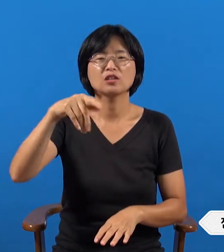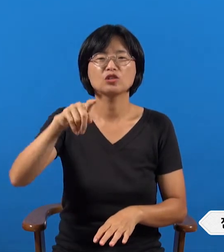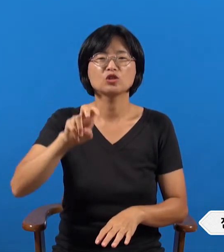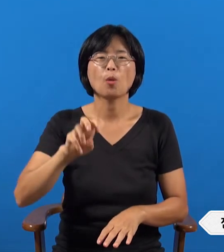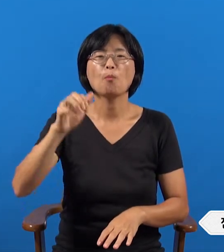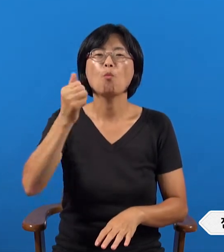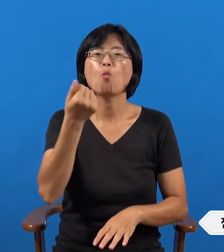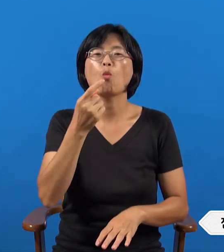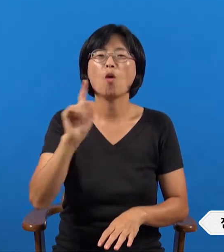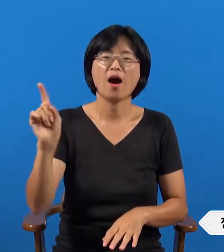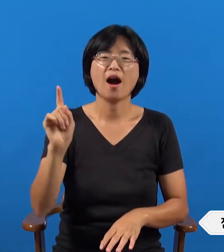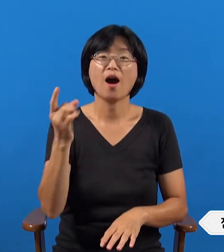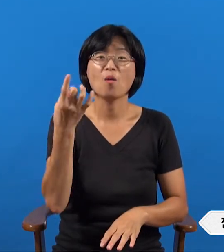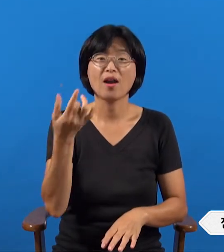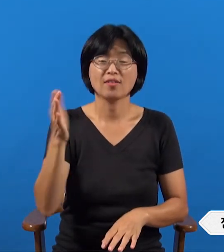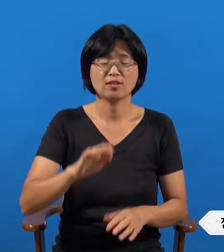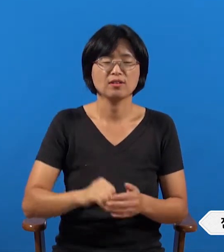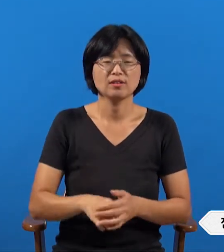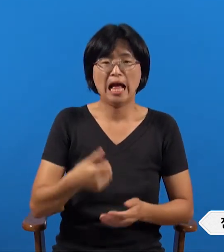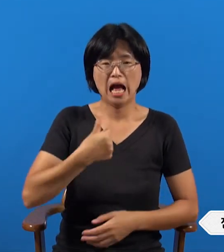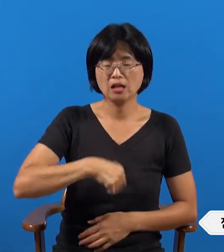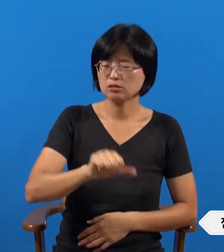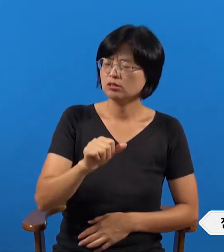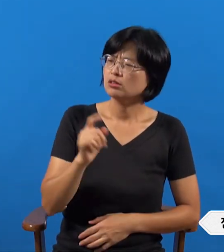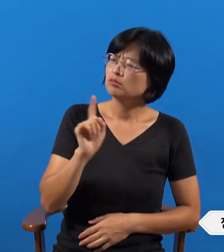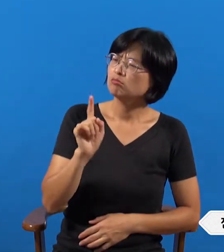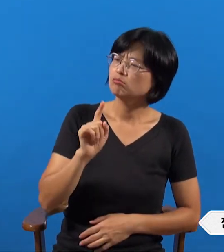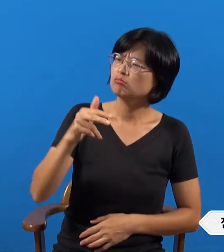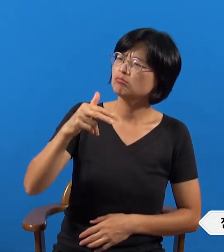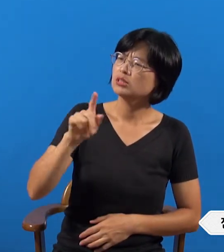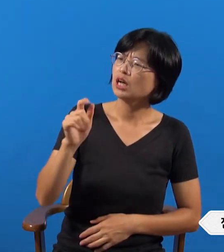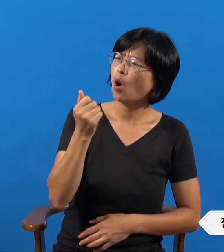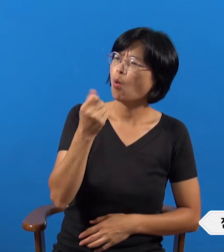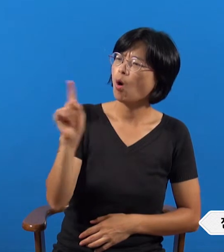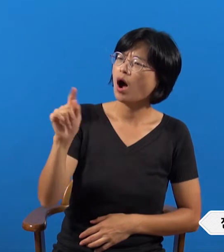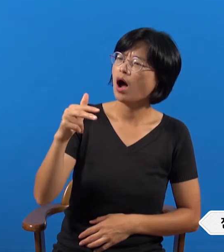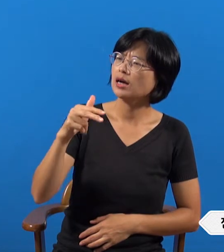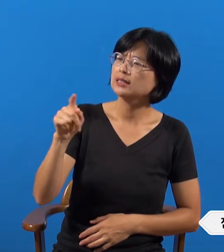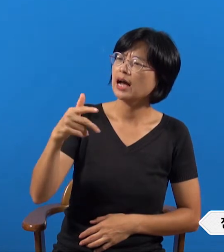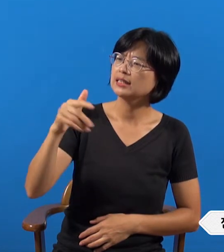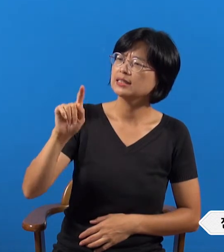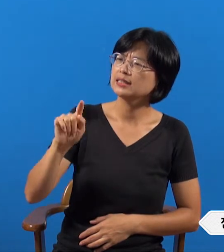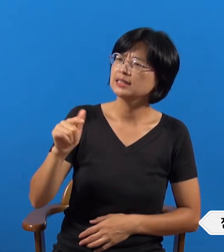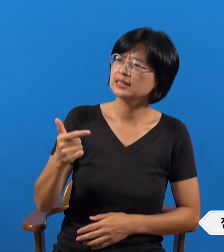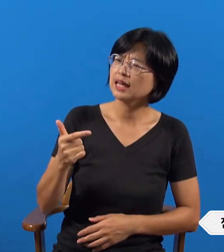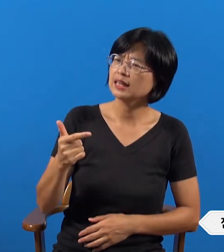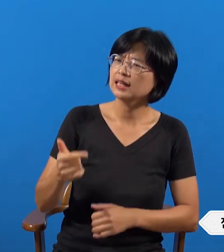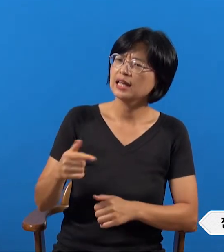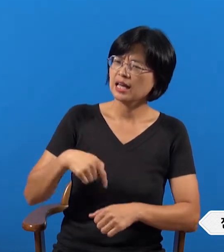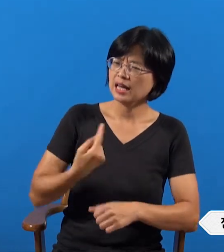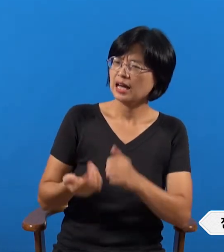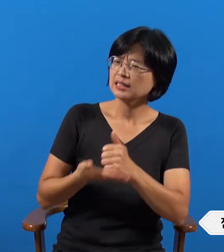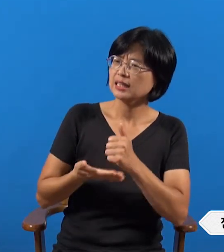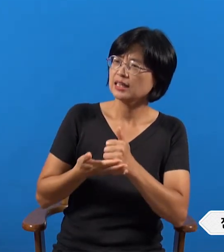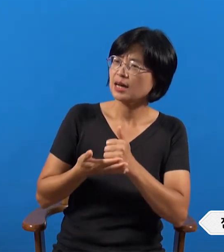금상첨화였습니다. 아들이 잠깐 생각하다가 얘기합니다. 자화자천?